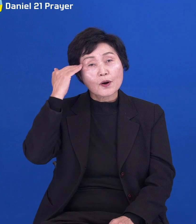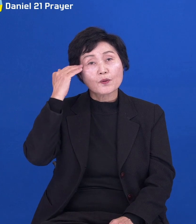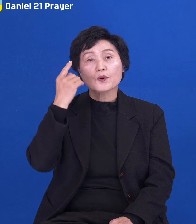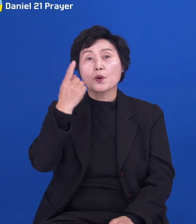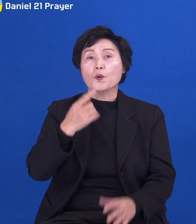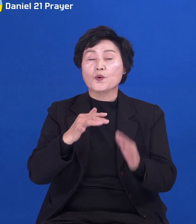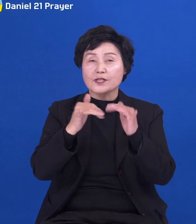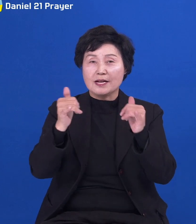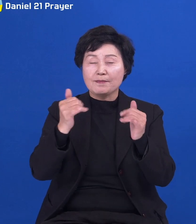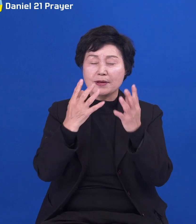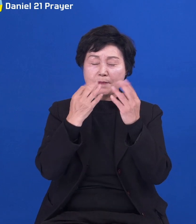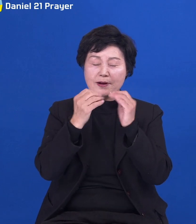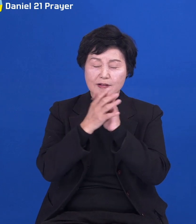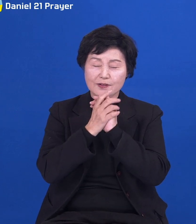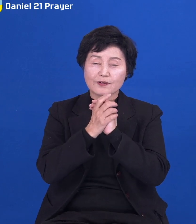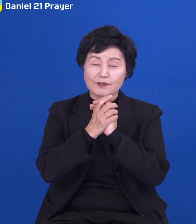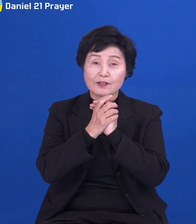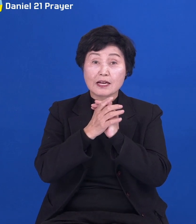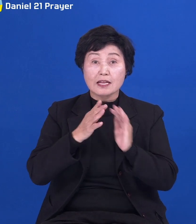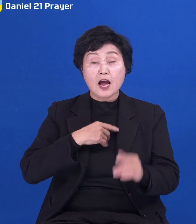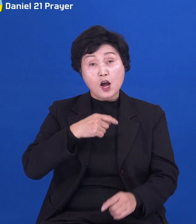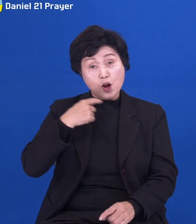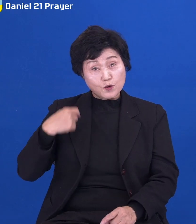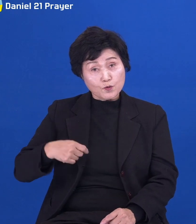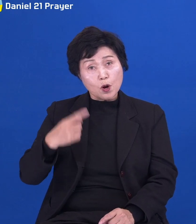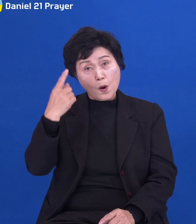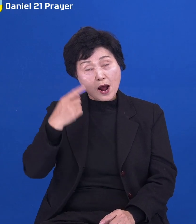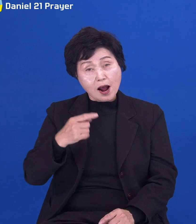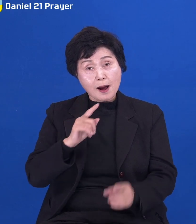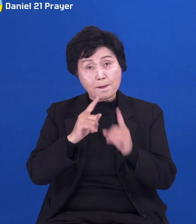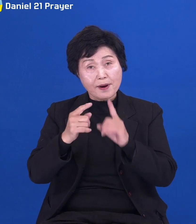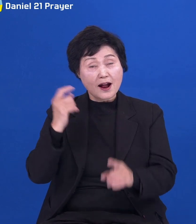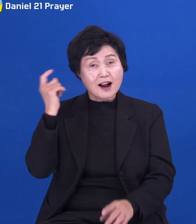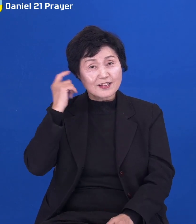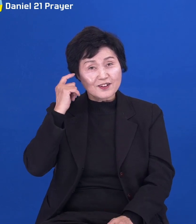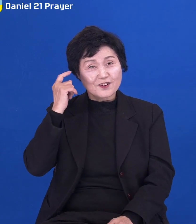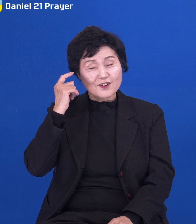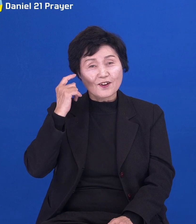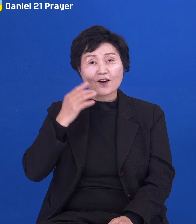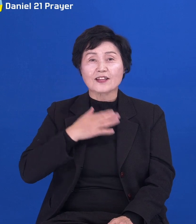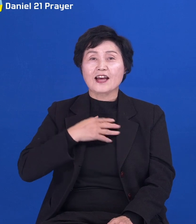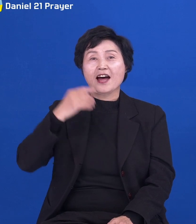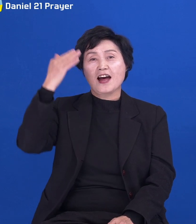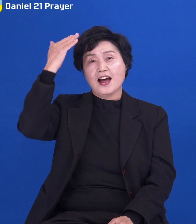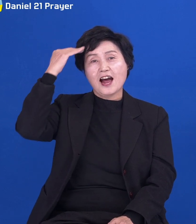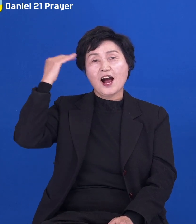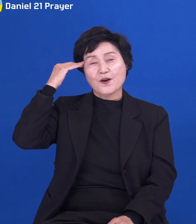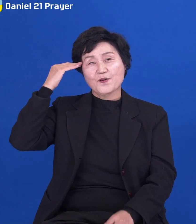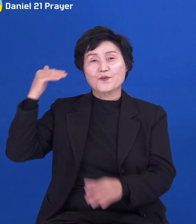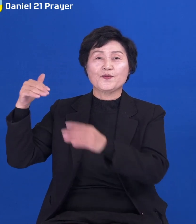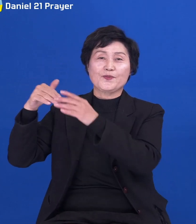듣고 팔로 이렇게 행동을 취해가지고 중국에 있는 저를 한국으로 이렇게 데려오게 했던 거예요.